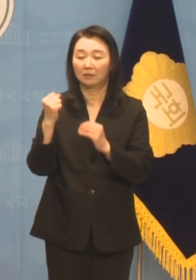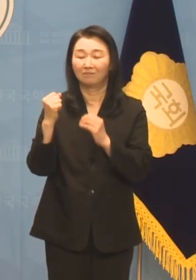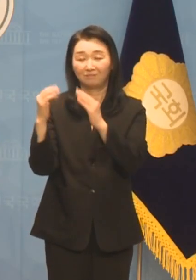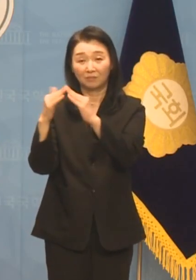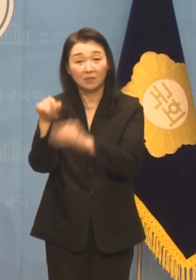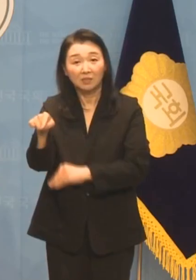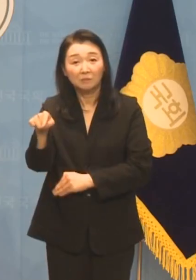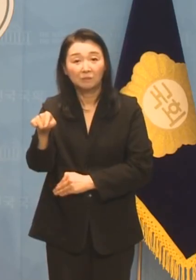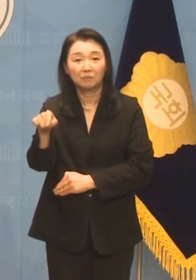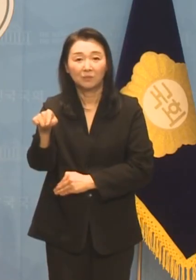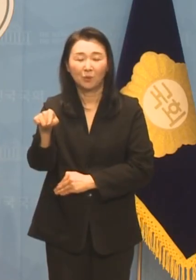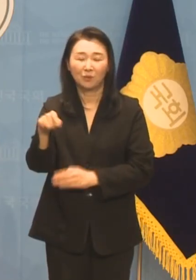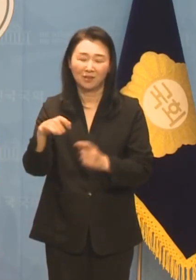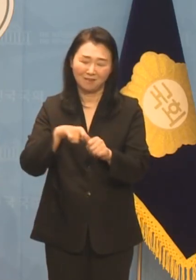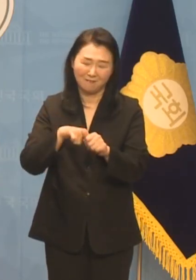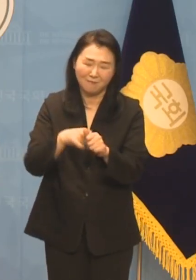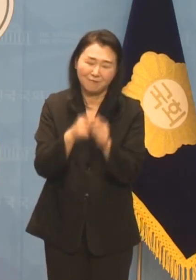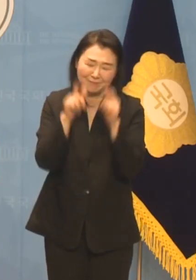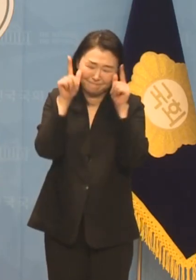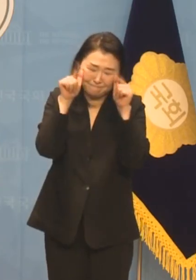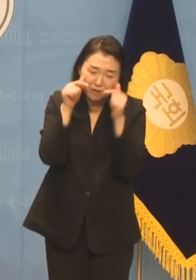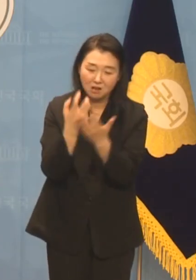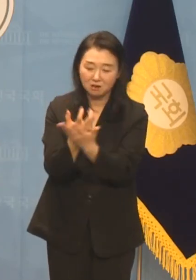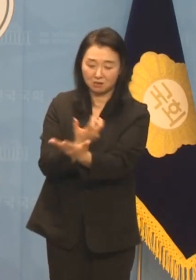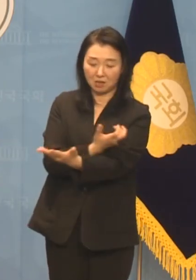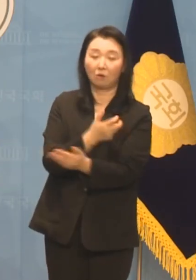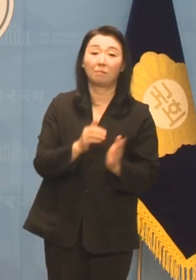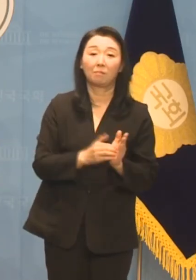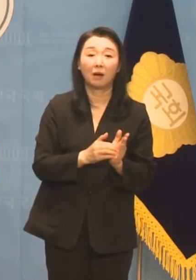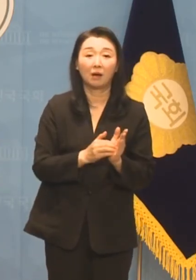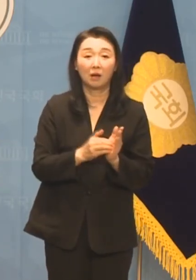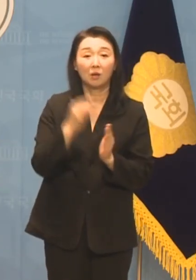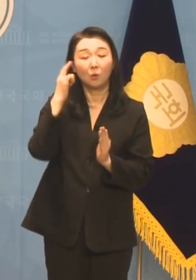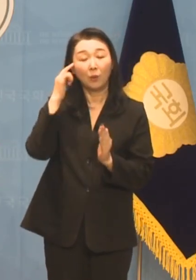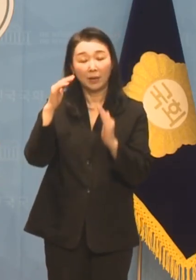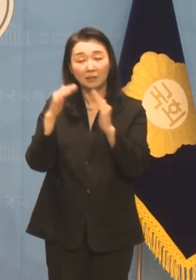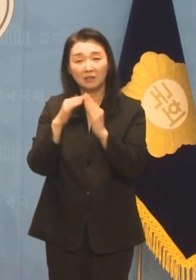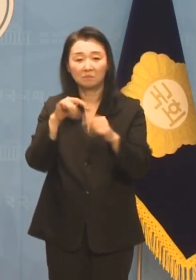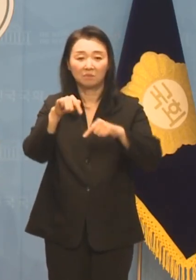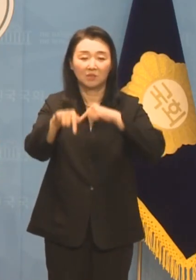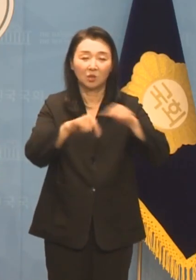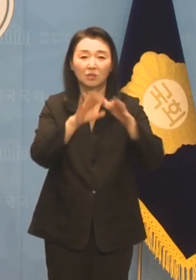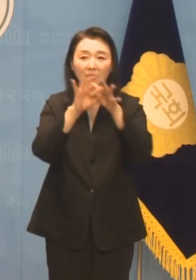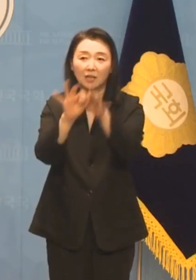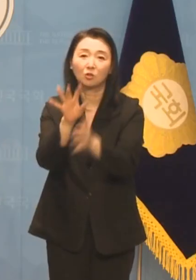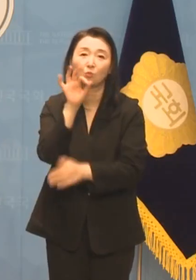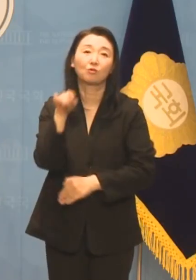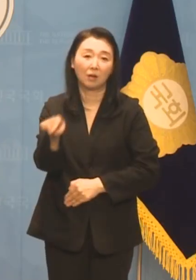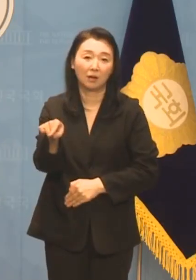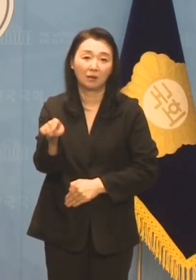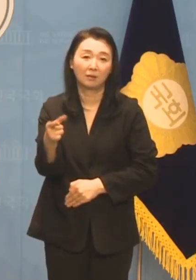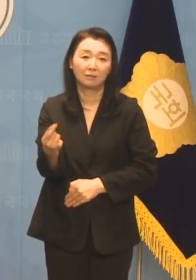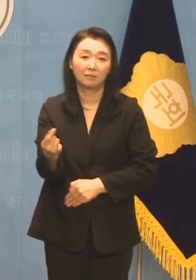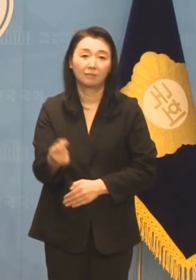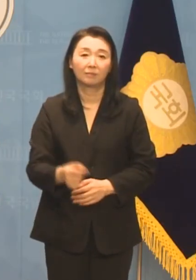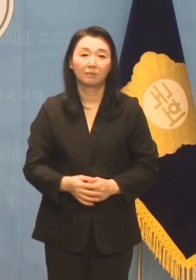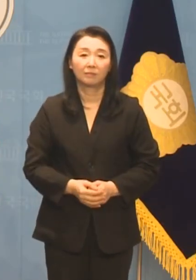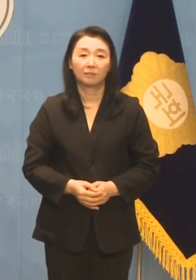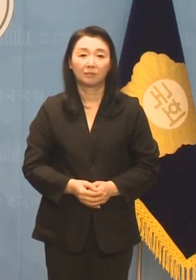오늘 마지못해 나간다니 이른바 관저 정치도 더 지속하기 어렵게 된 마당